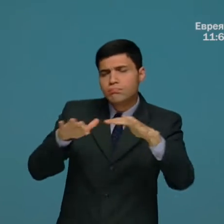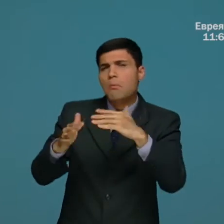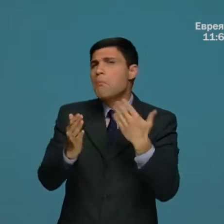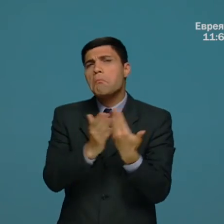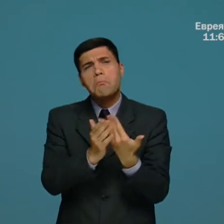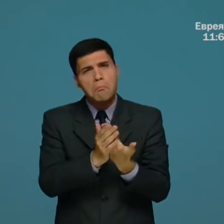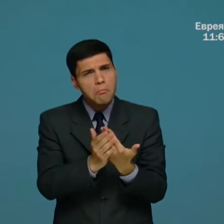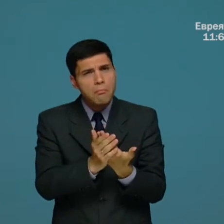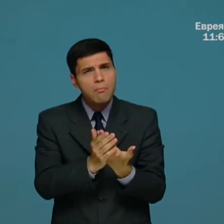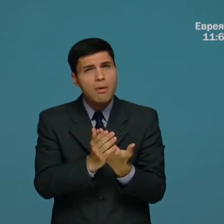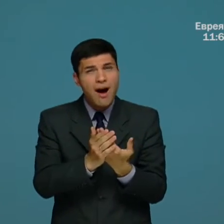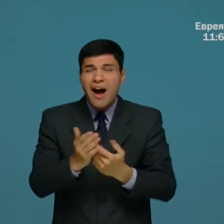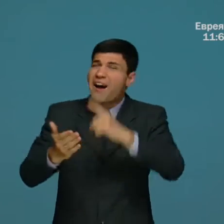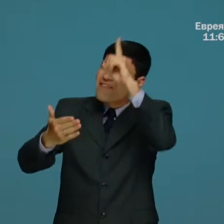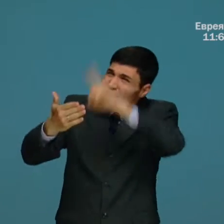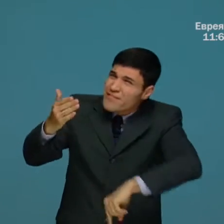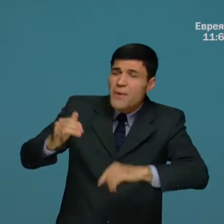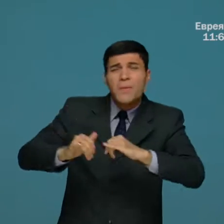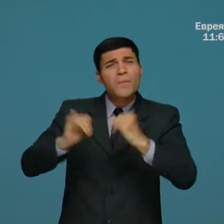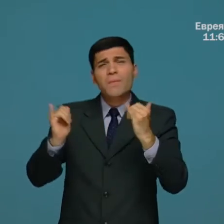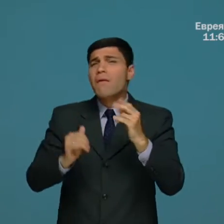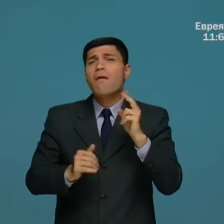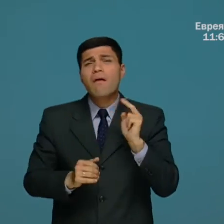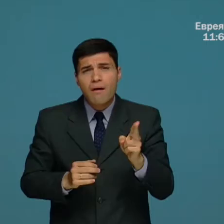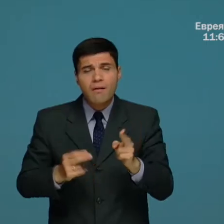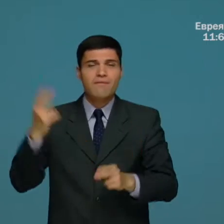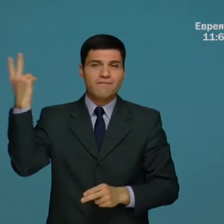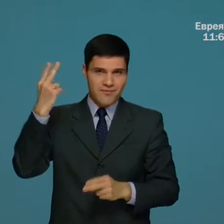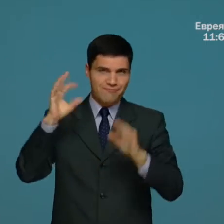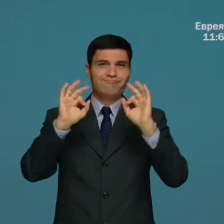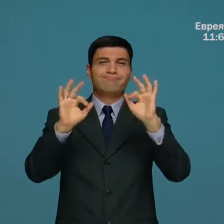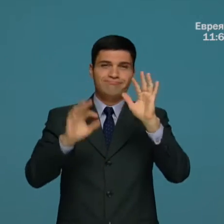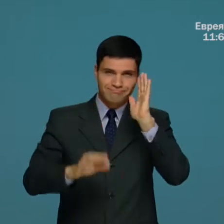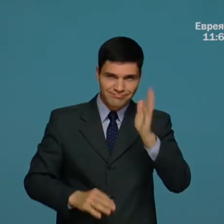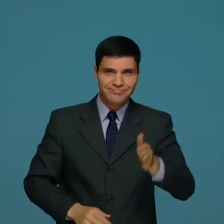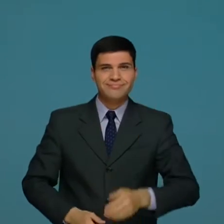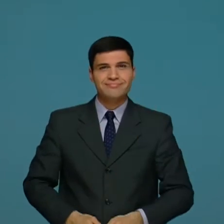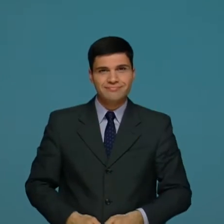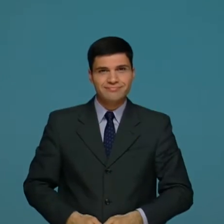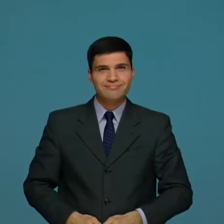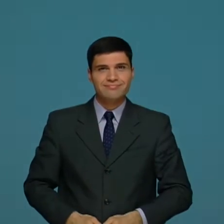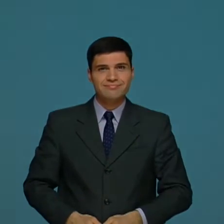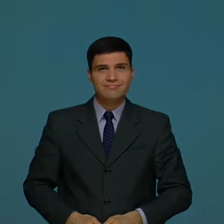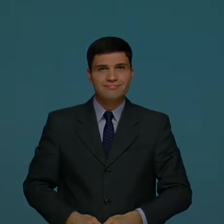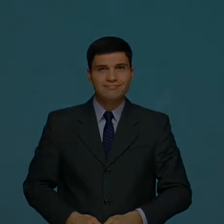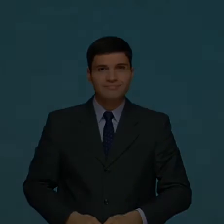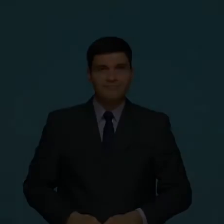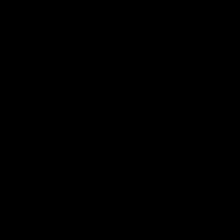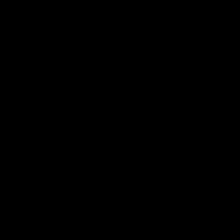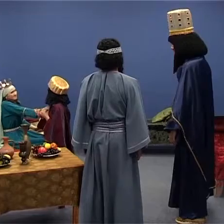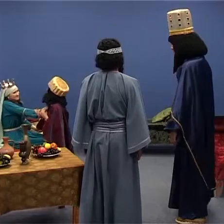пришлось. Чтоб наказывать вас, мне, дети мои, не